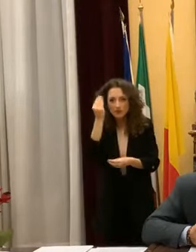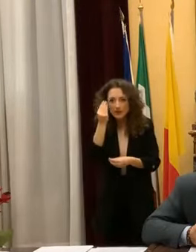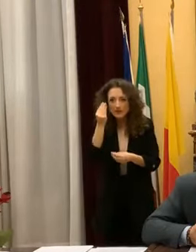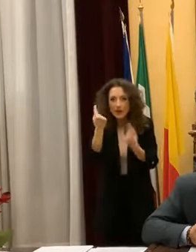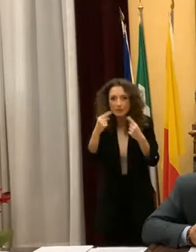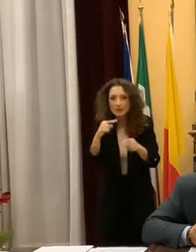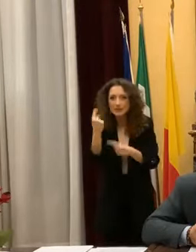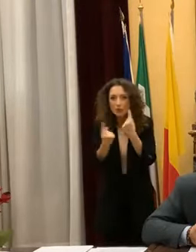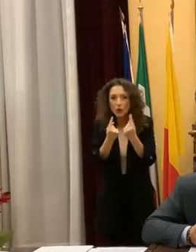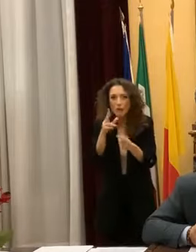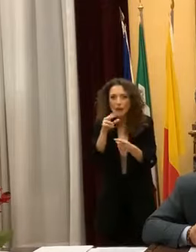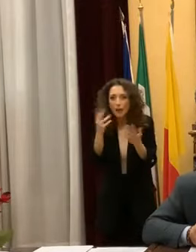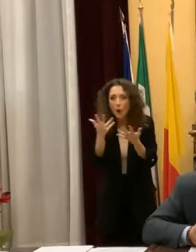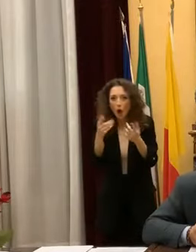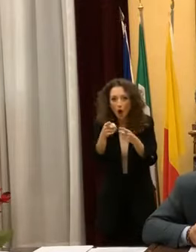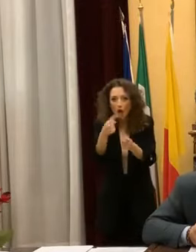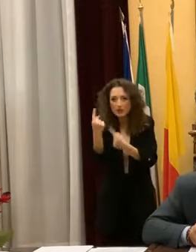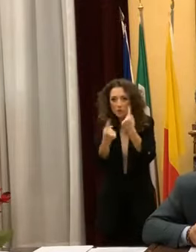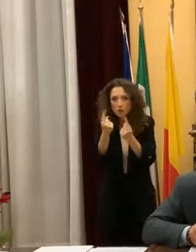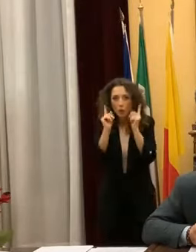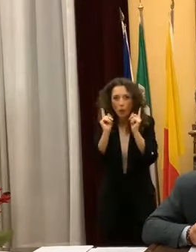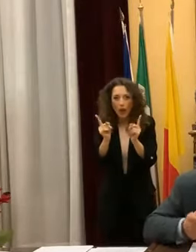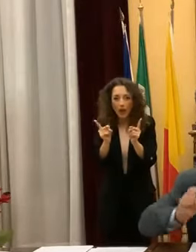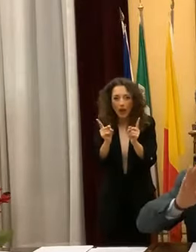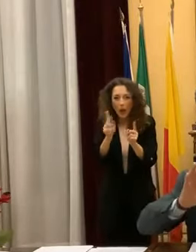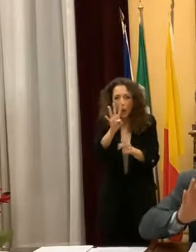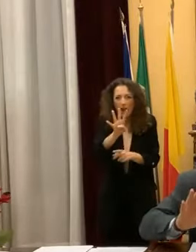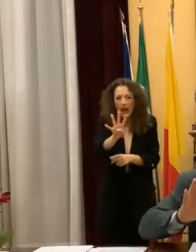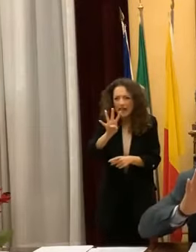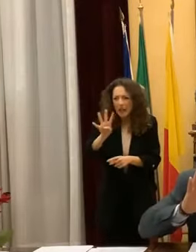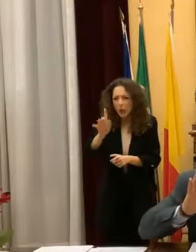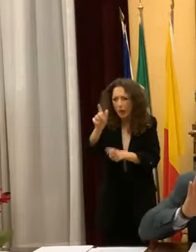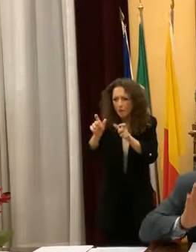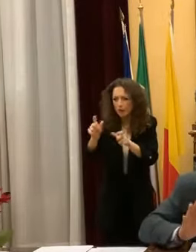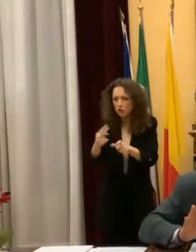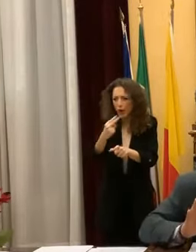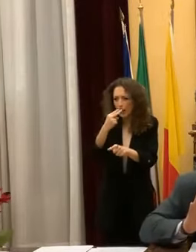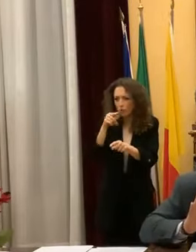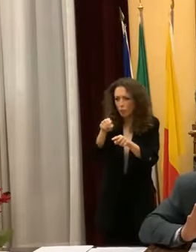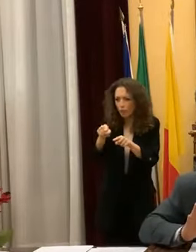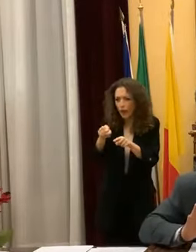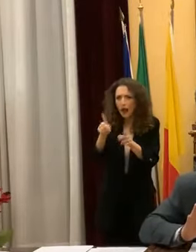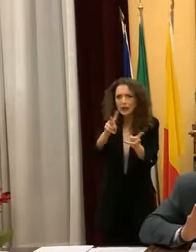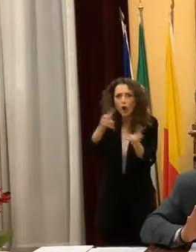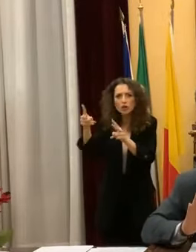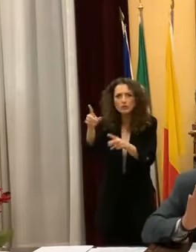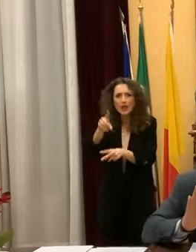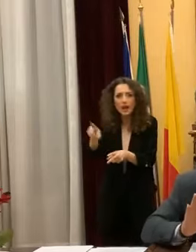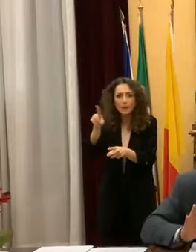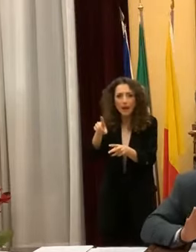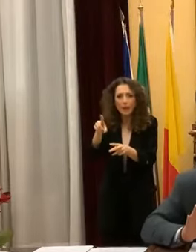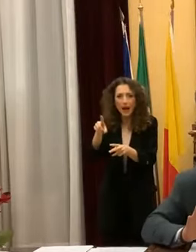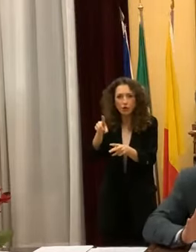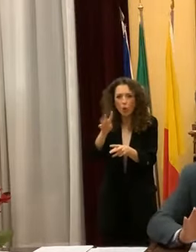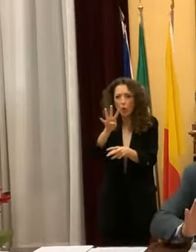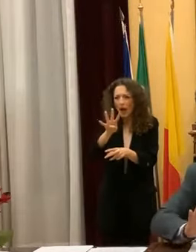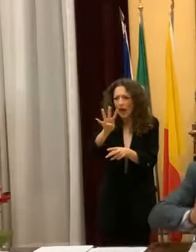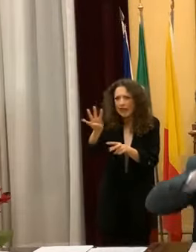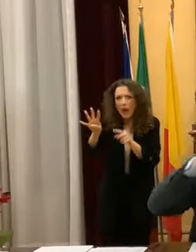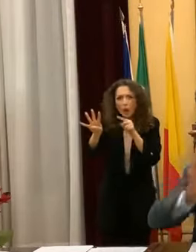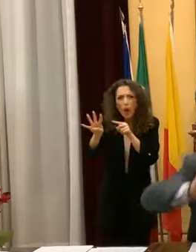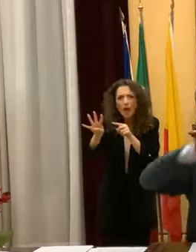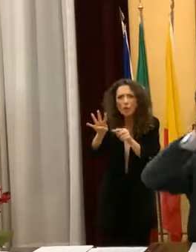stiamo parlando? Cioè che 44 pazienti intubati al papardo, su 44 ne sono